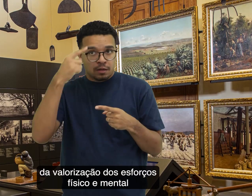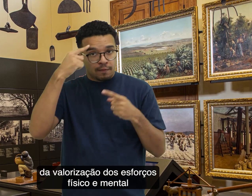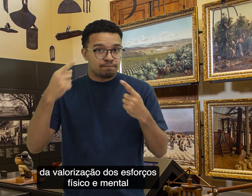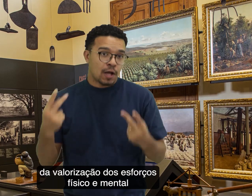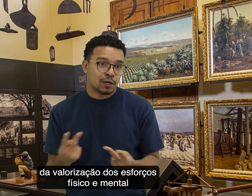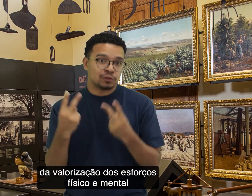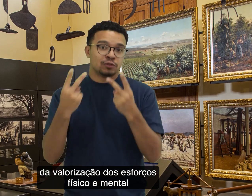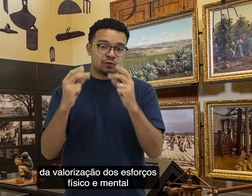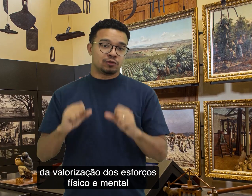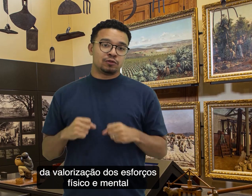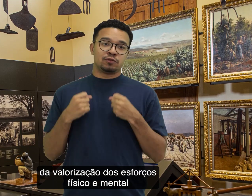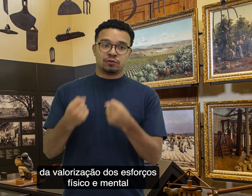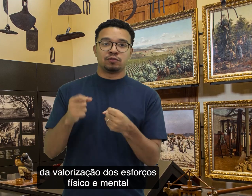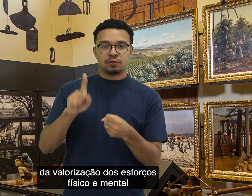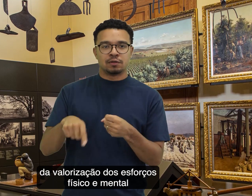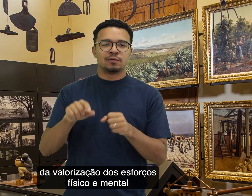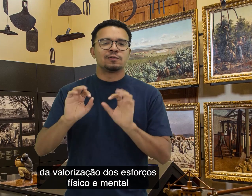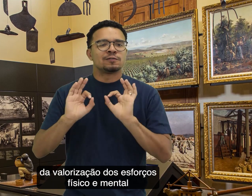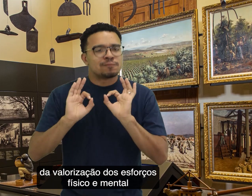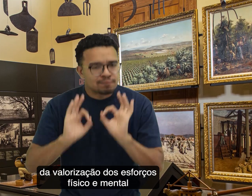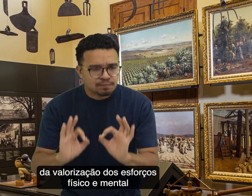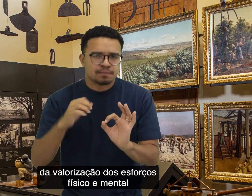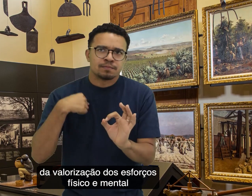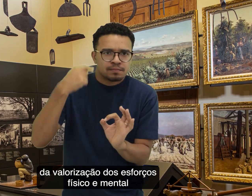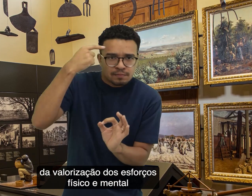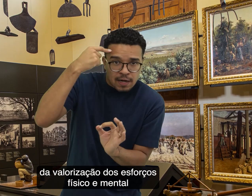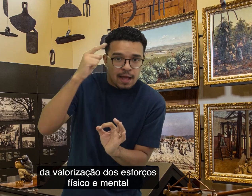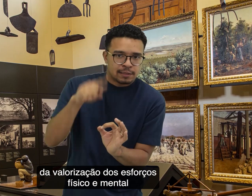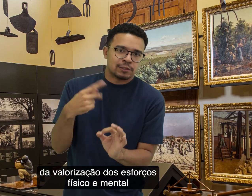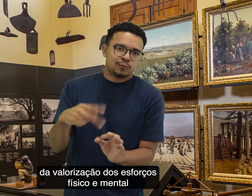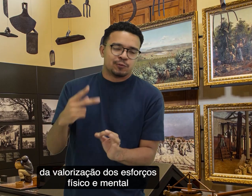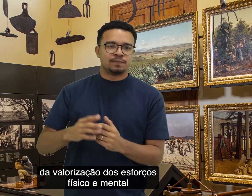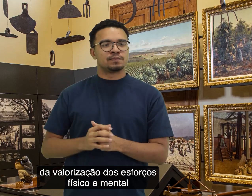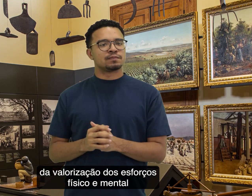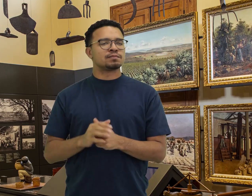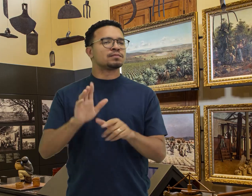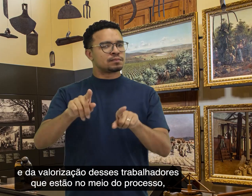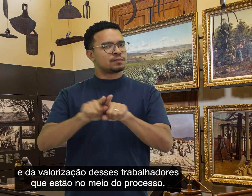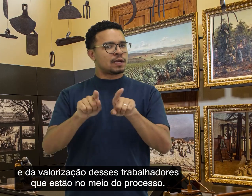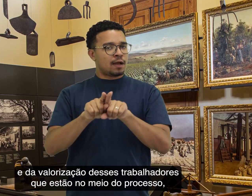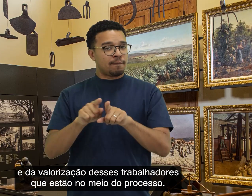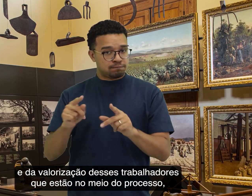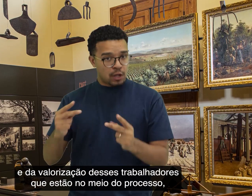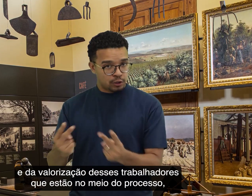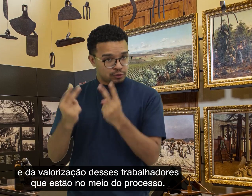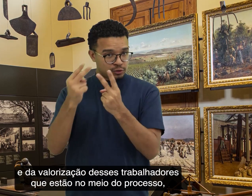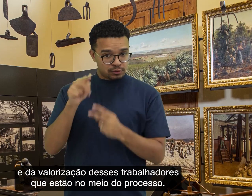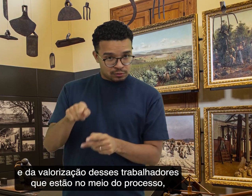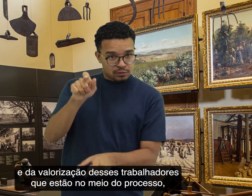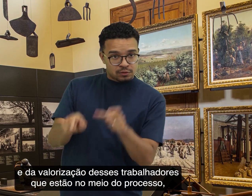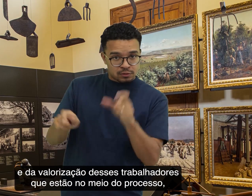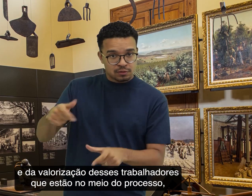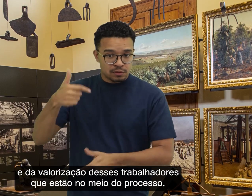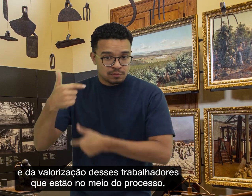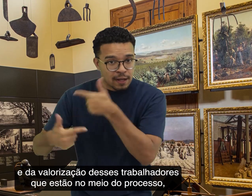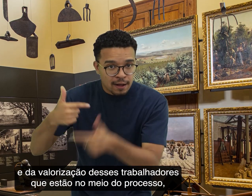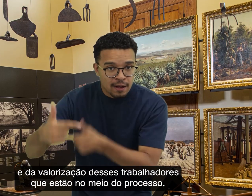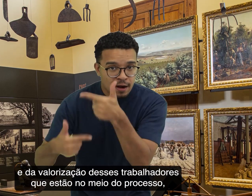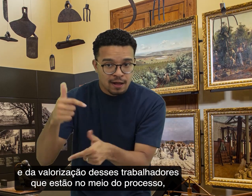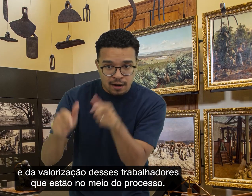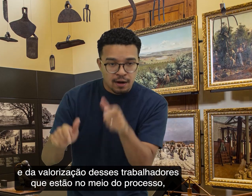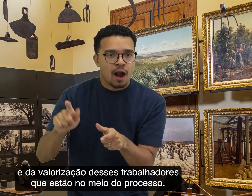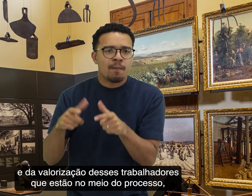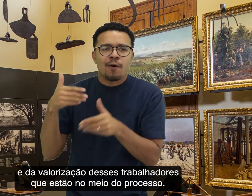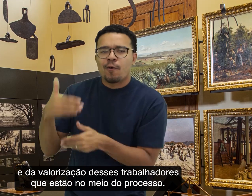duas premissas da valorização dos esforços físico e mental e da valorização